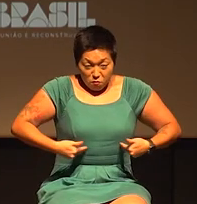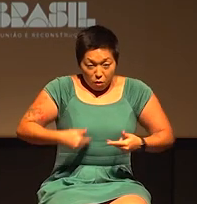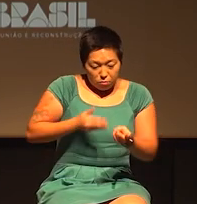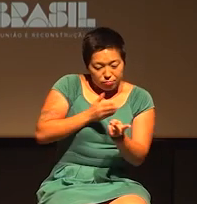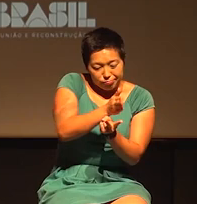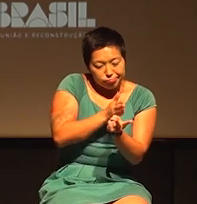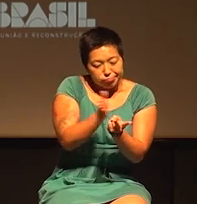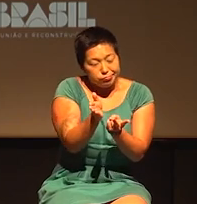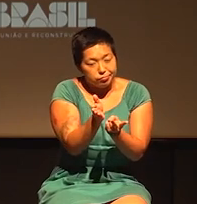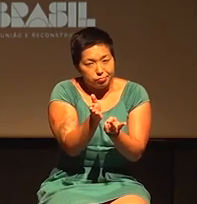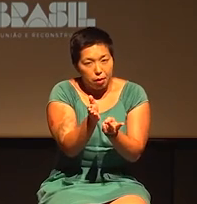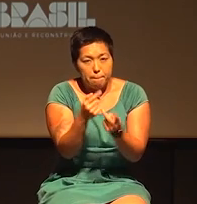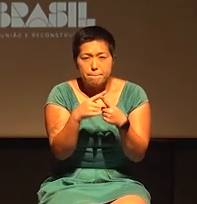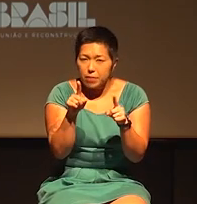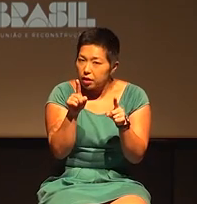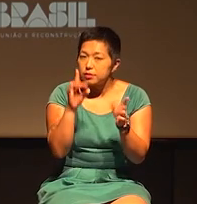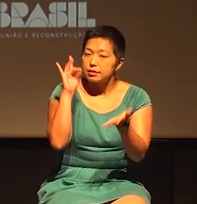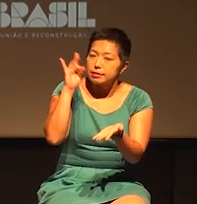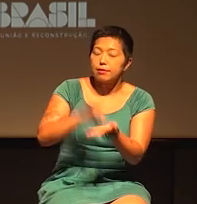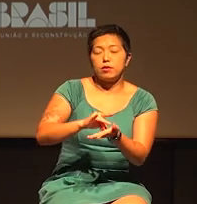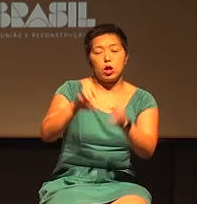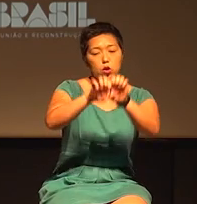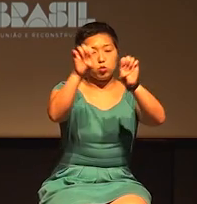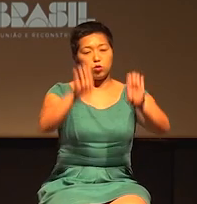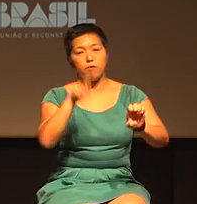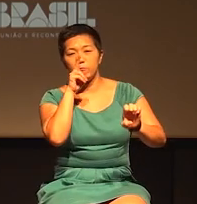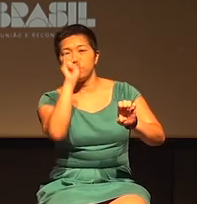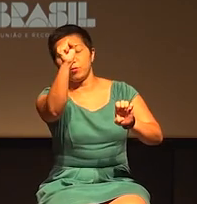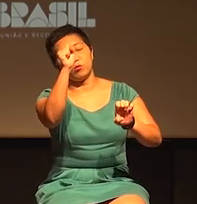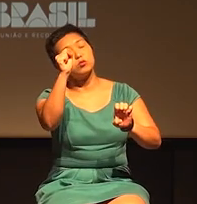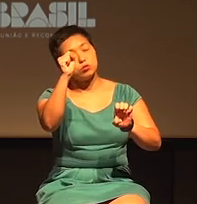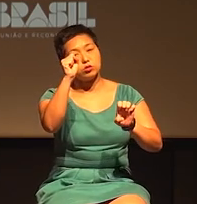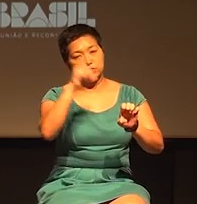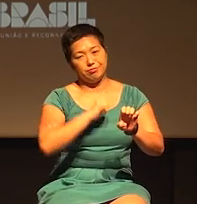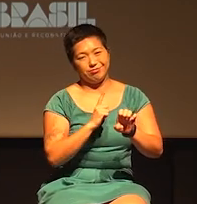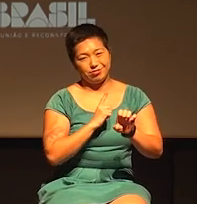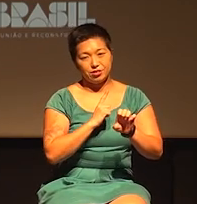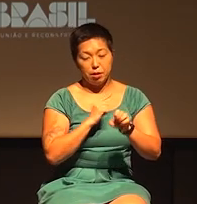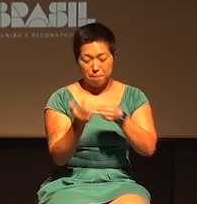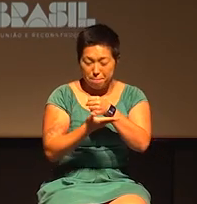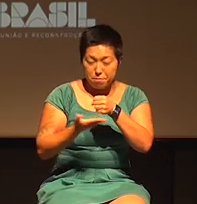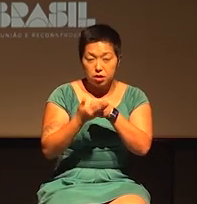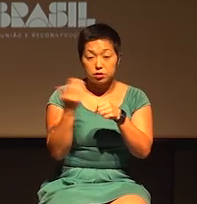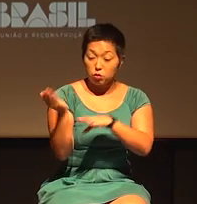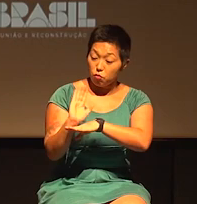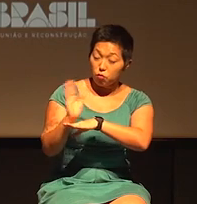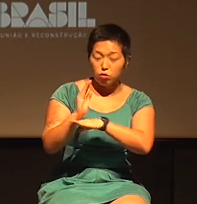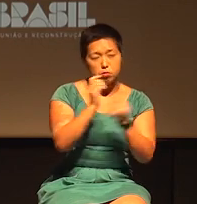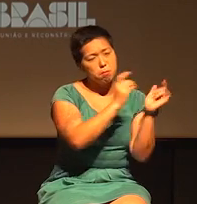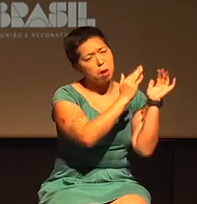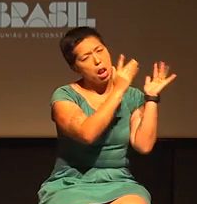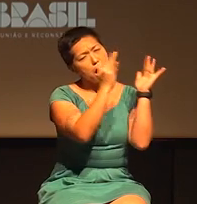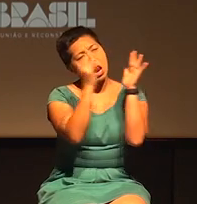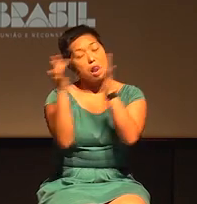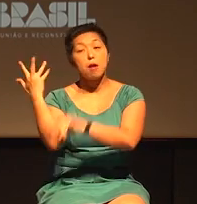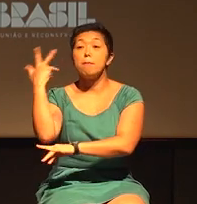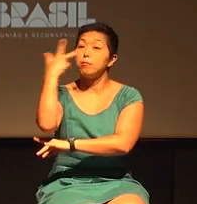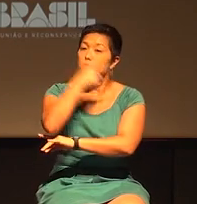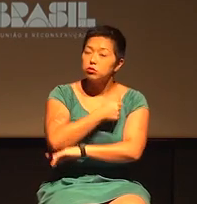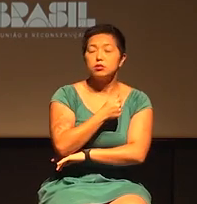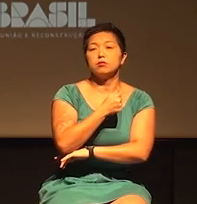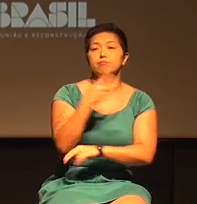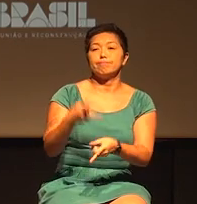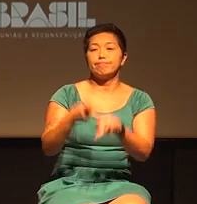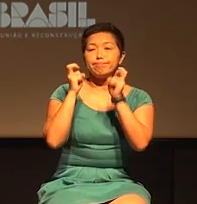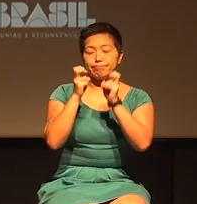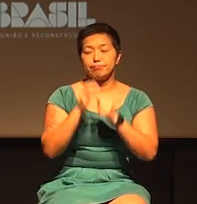realidade é uma só é algo bem estrutural então assim no filme é muito bonito ver isso né E você vê